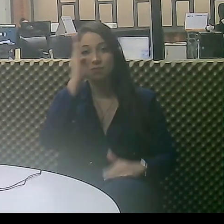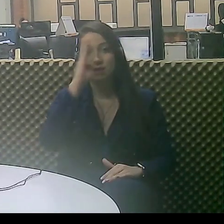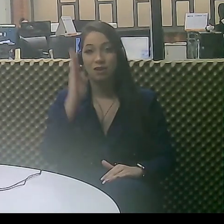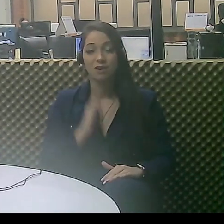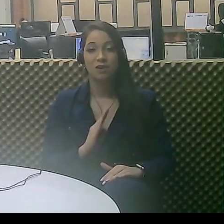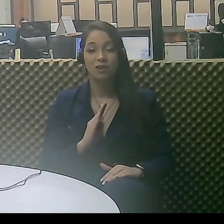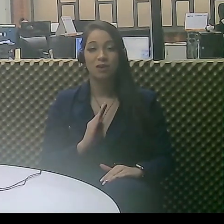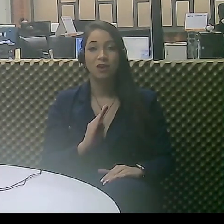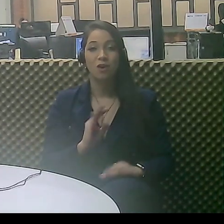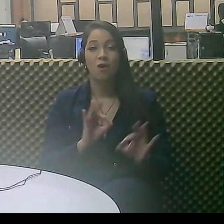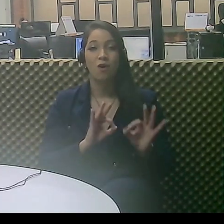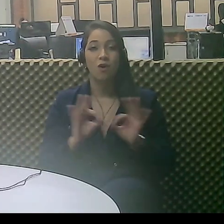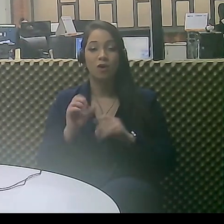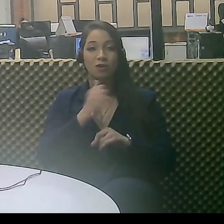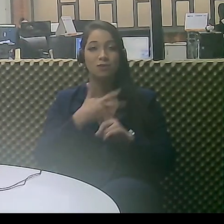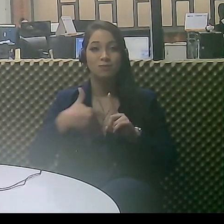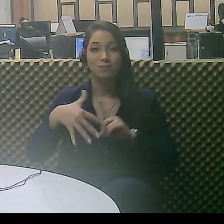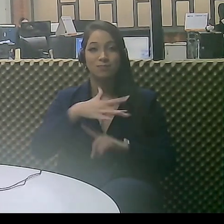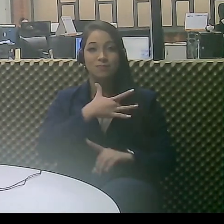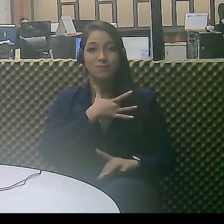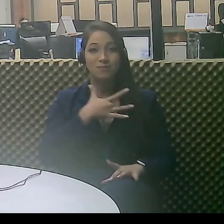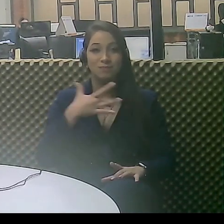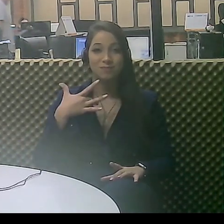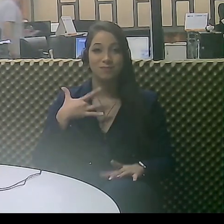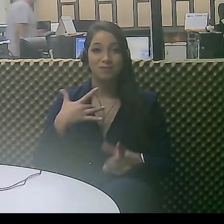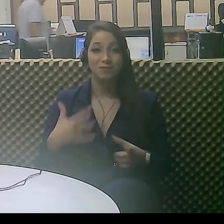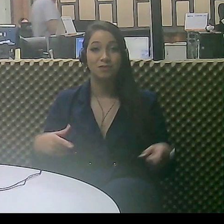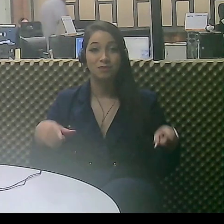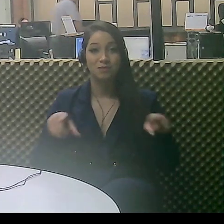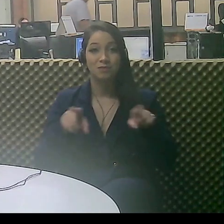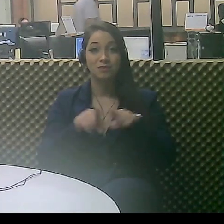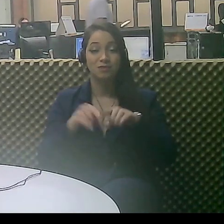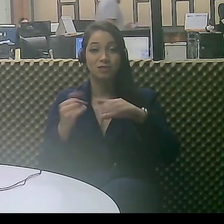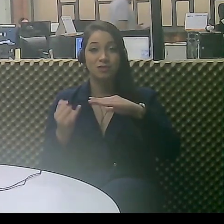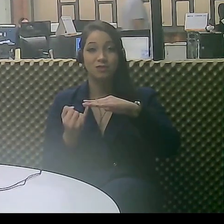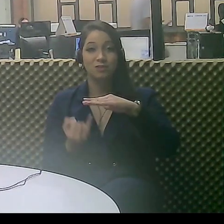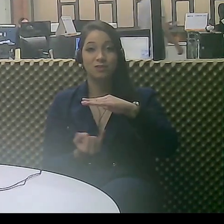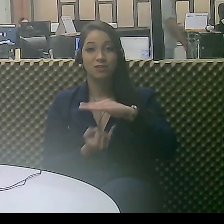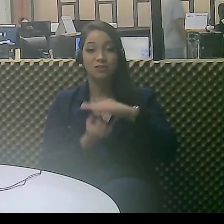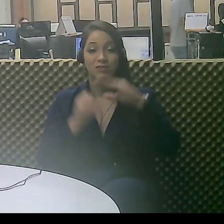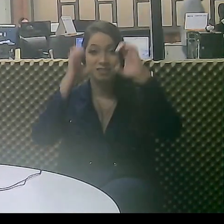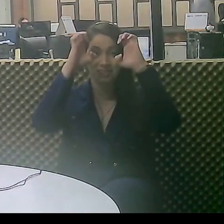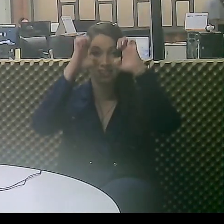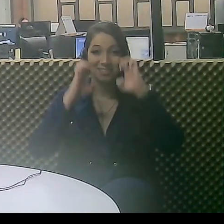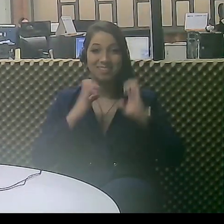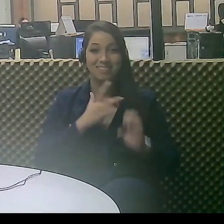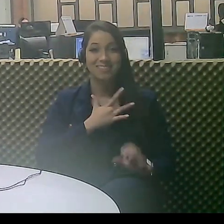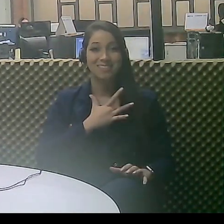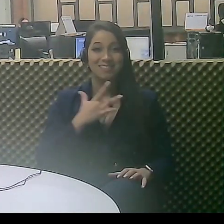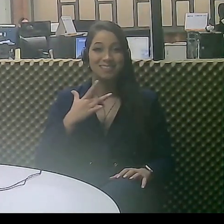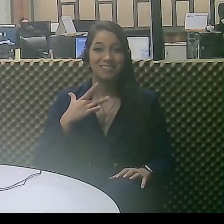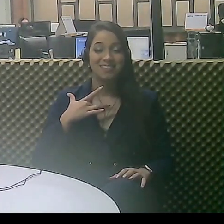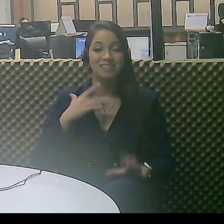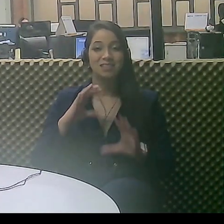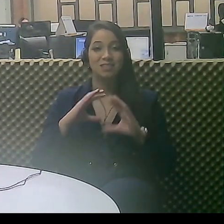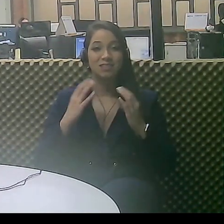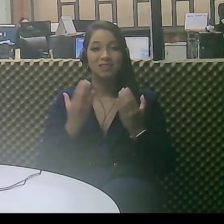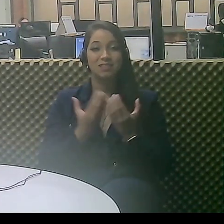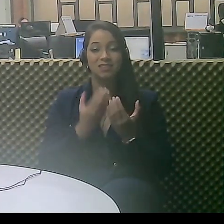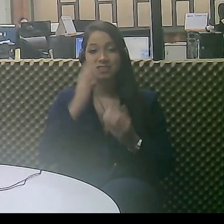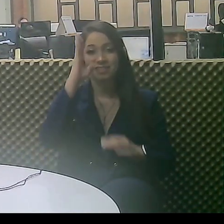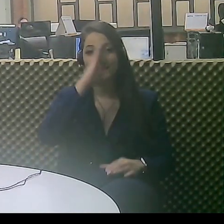organizações sociais de saúde em parceria com o Instituto ética saúde o Conselho Nacional de